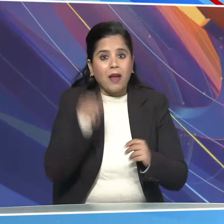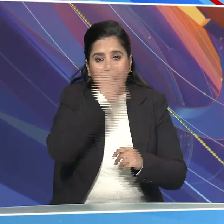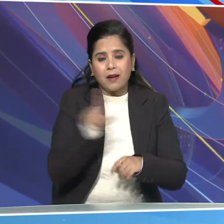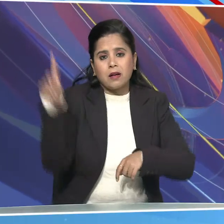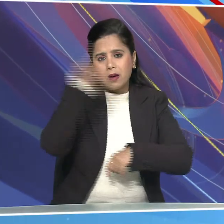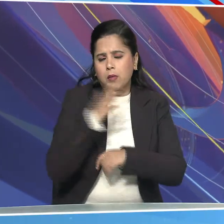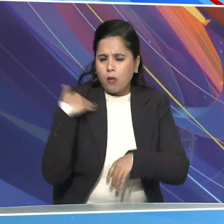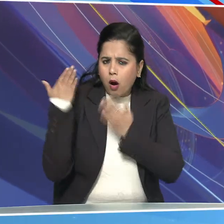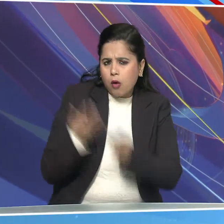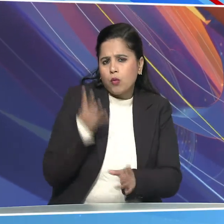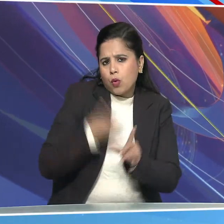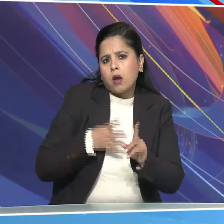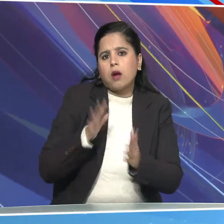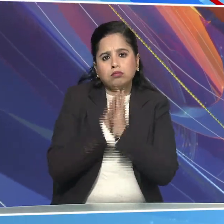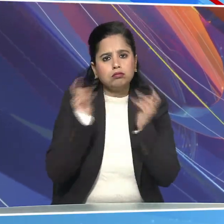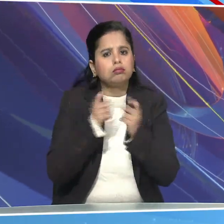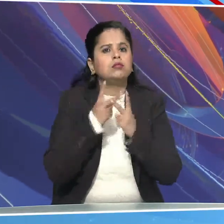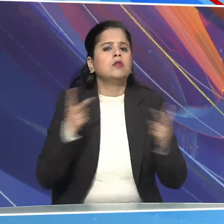रहा